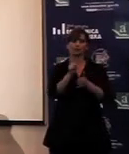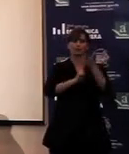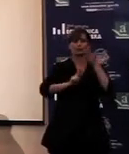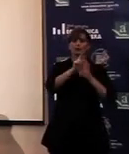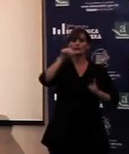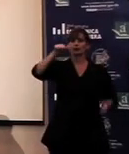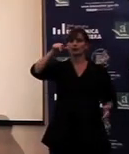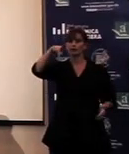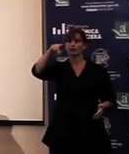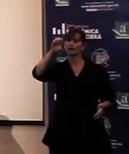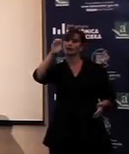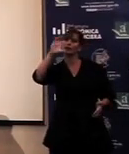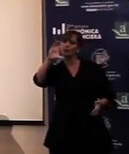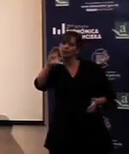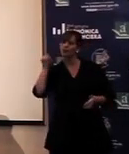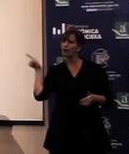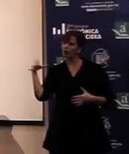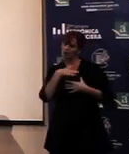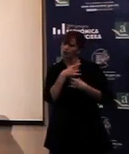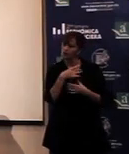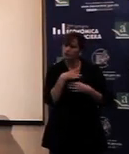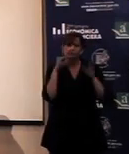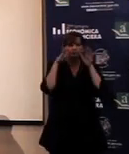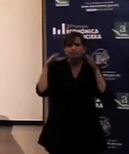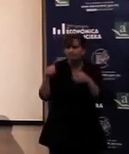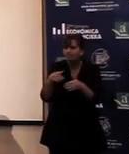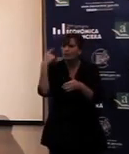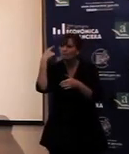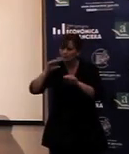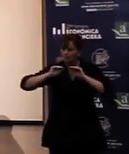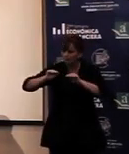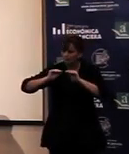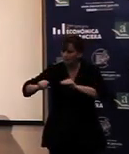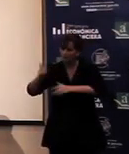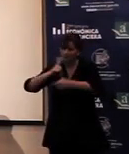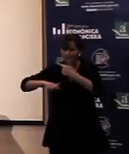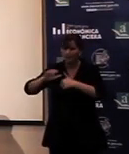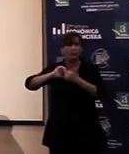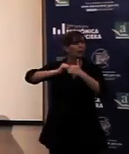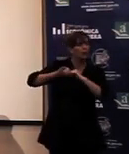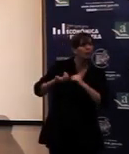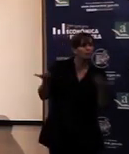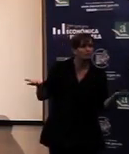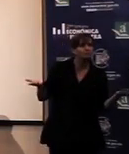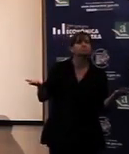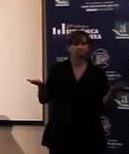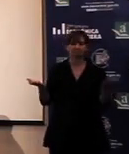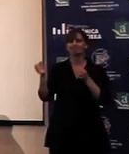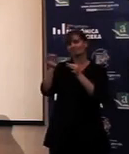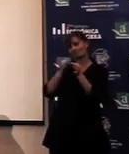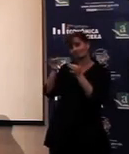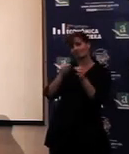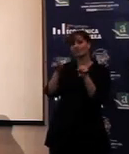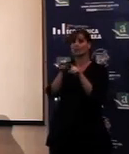llegó aquí a interesarse por dar esas capacitaciones y un poco